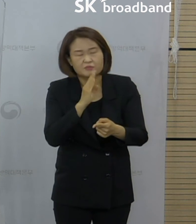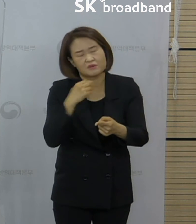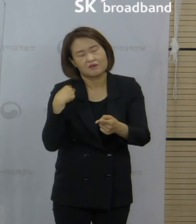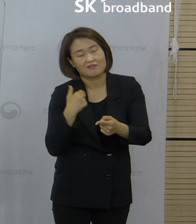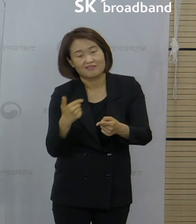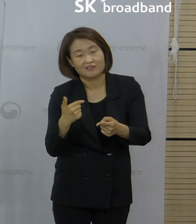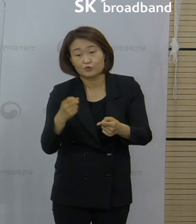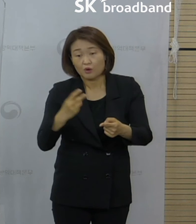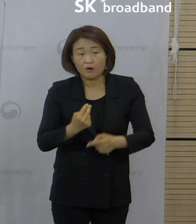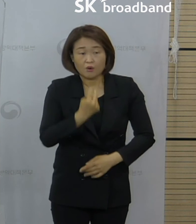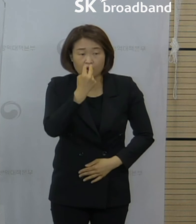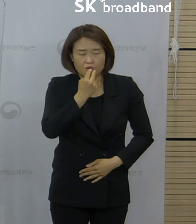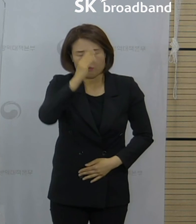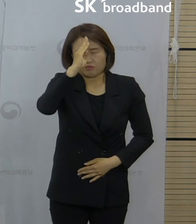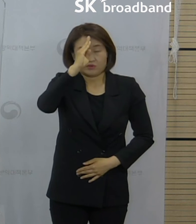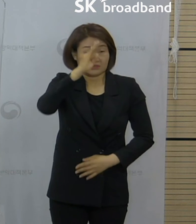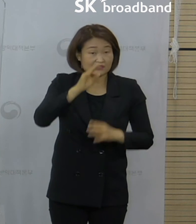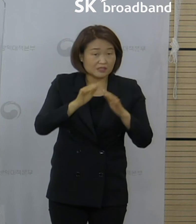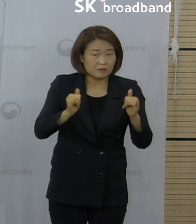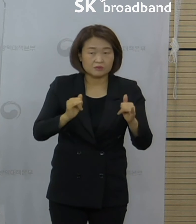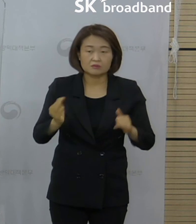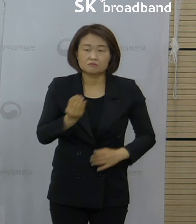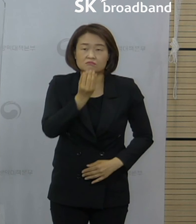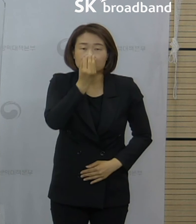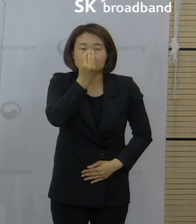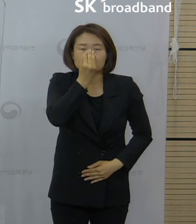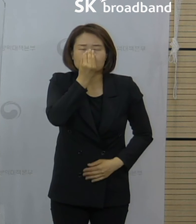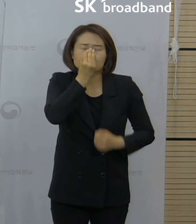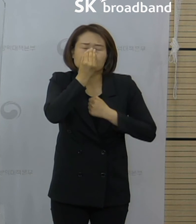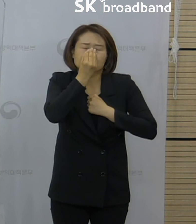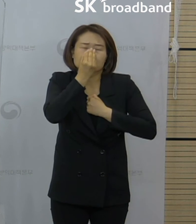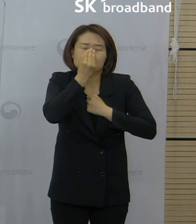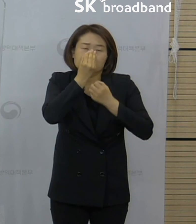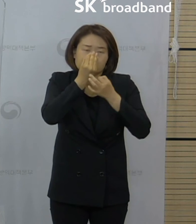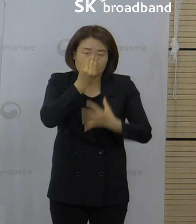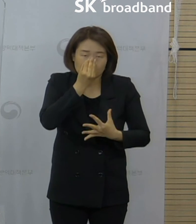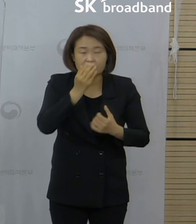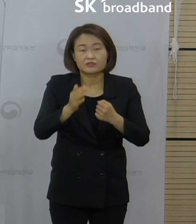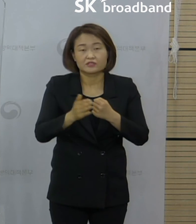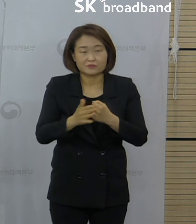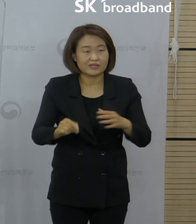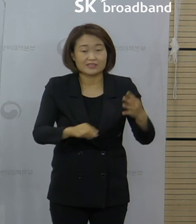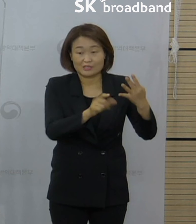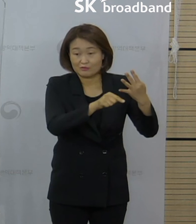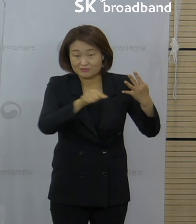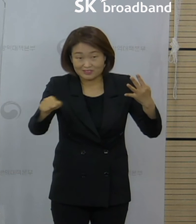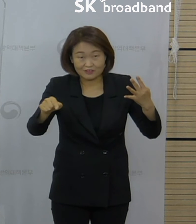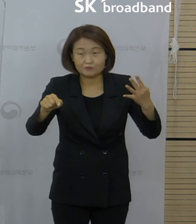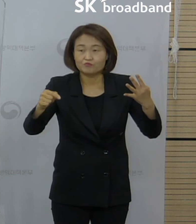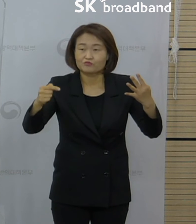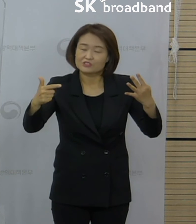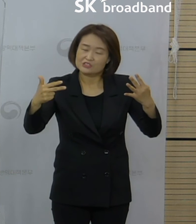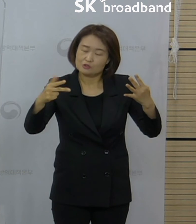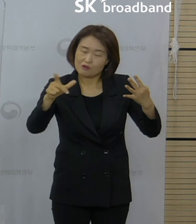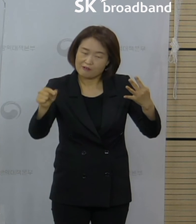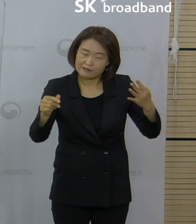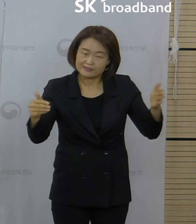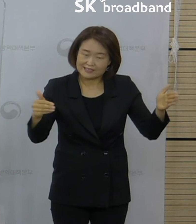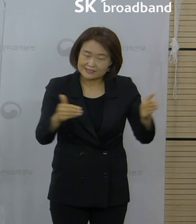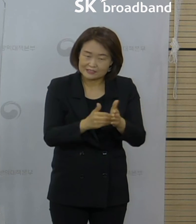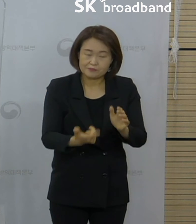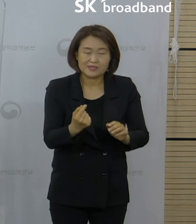마스크를 쓰기 어려운 상황이어서 우선적인 접종 대상으로 삼고 2분기에 우선적으로 접종을 하고 있습니다. 말씀하신 대로